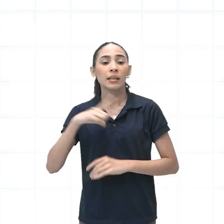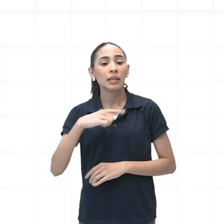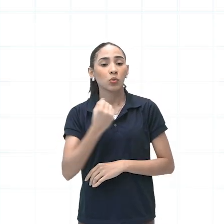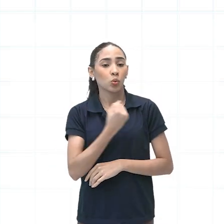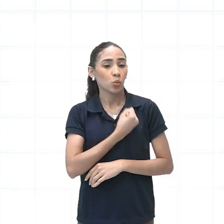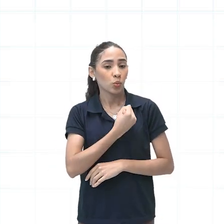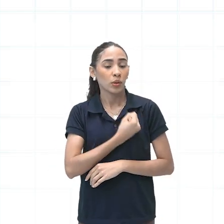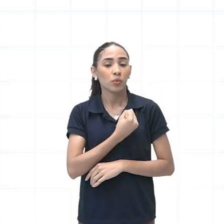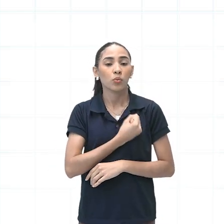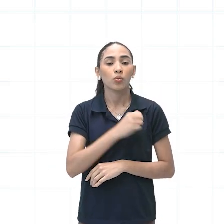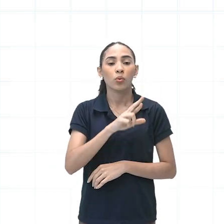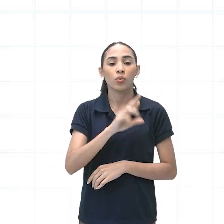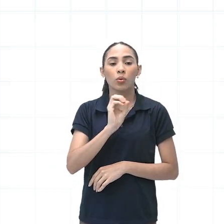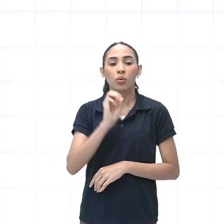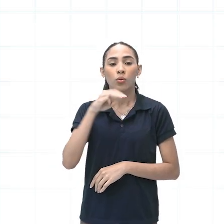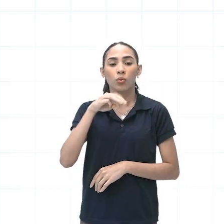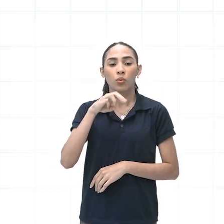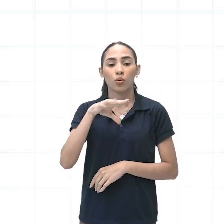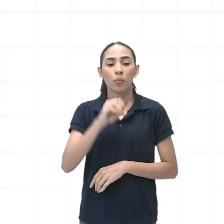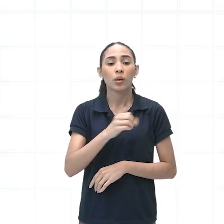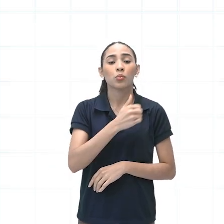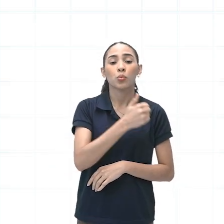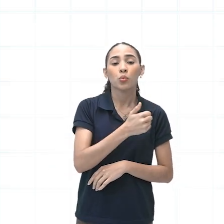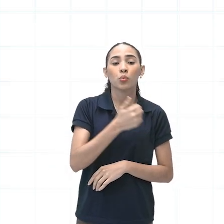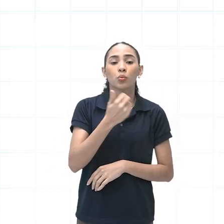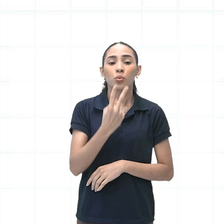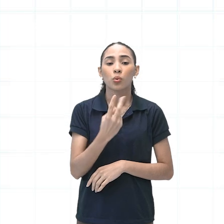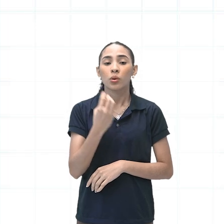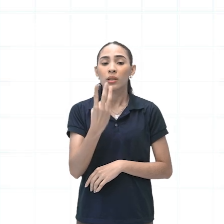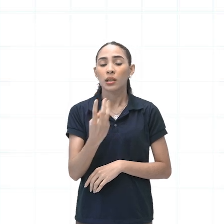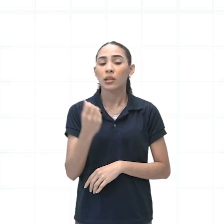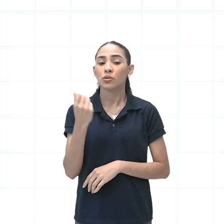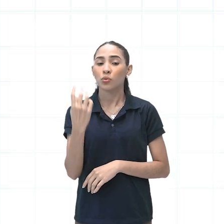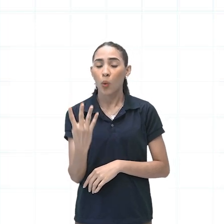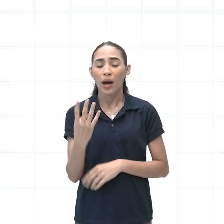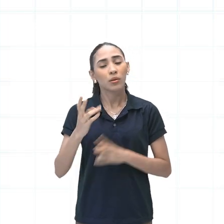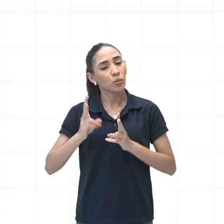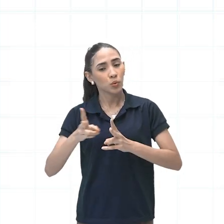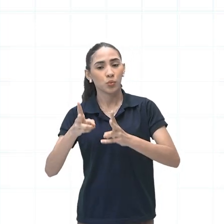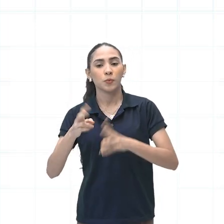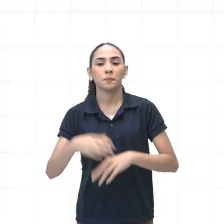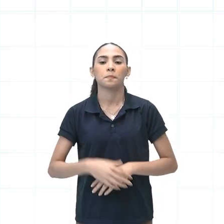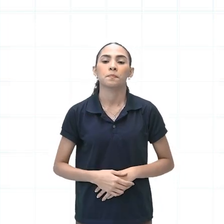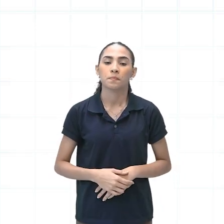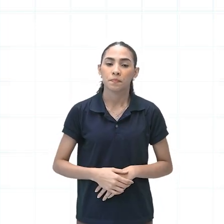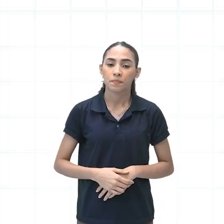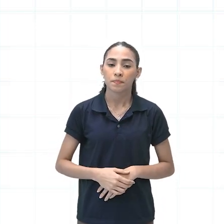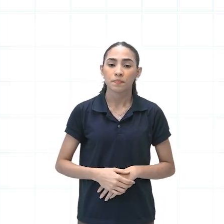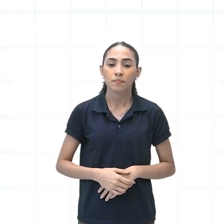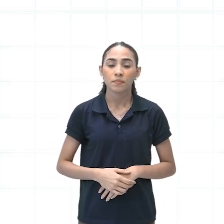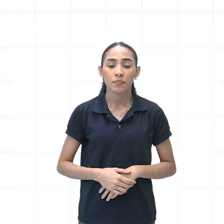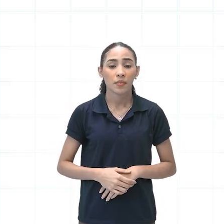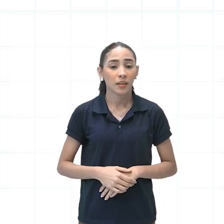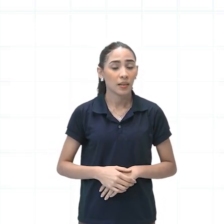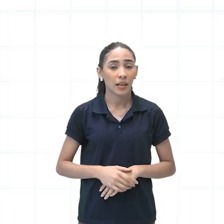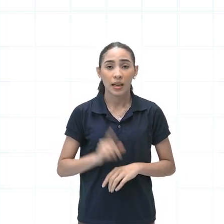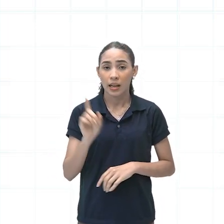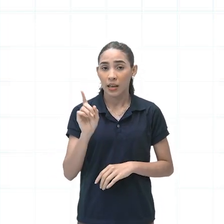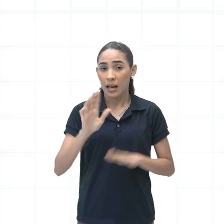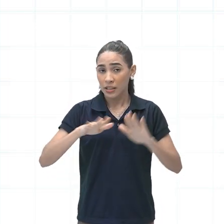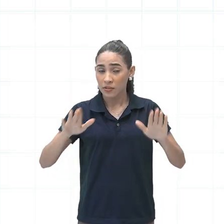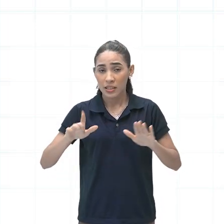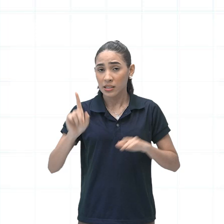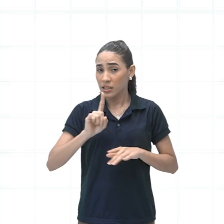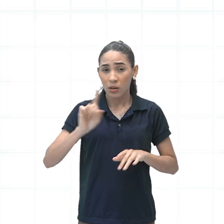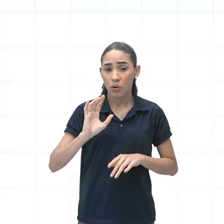de números romanos. 1, 2, 3, 4, etc., né? Isso nem sempre